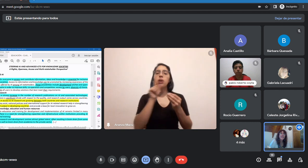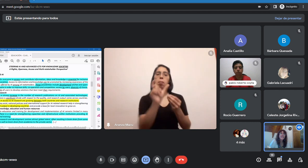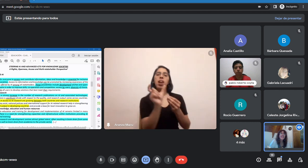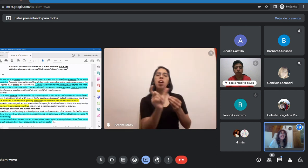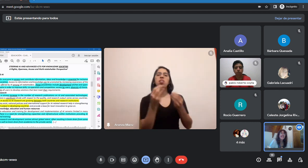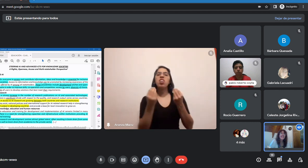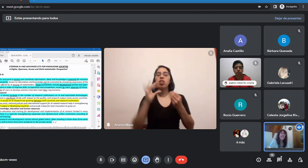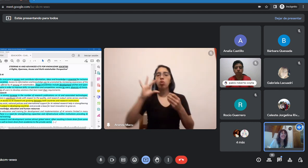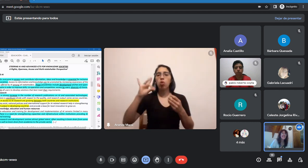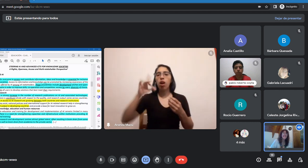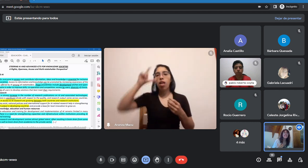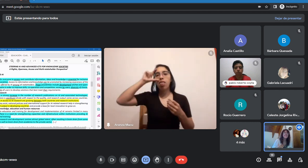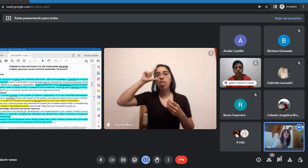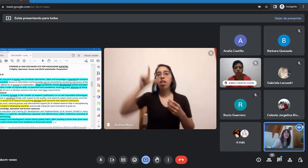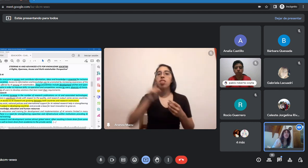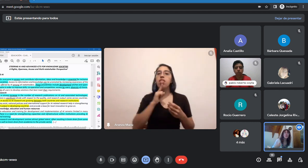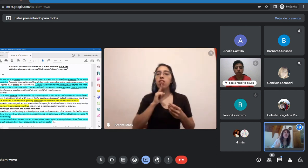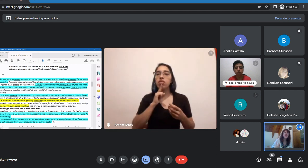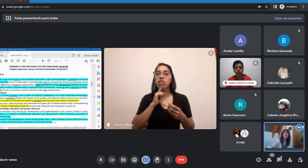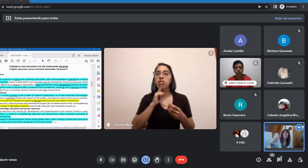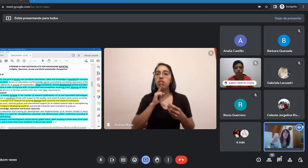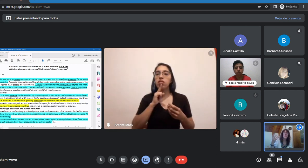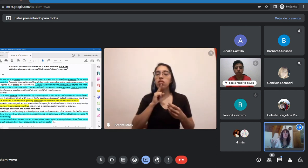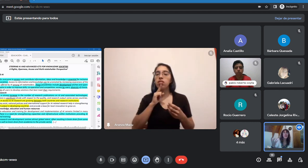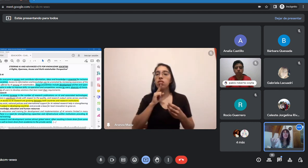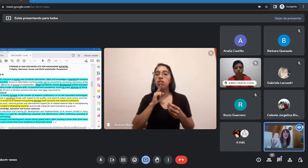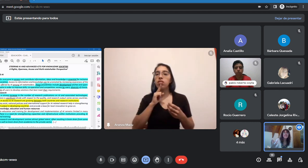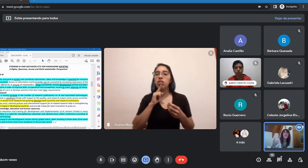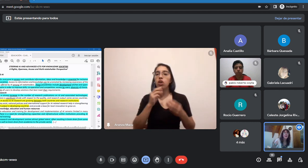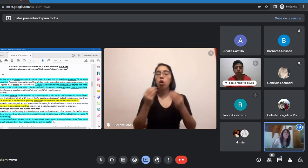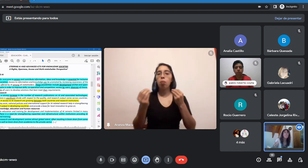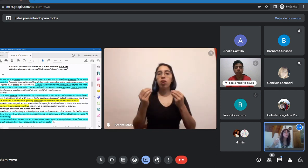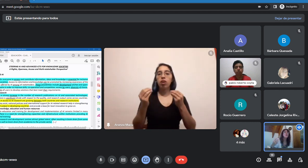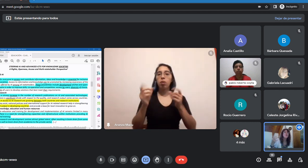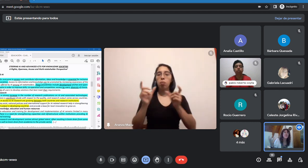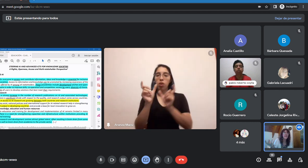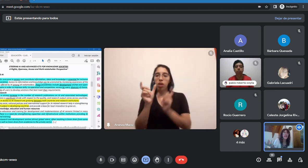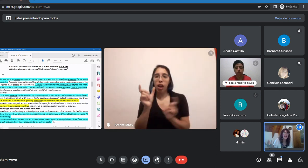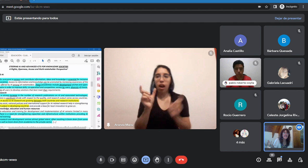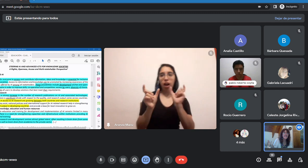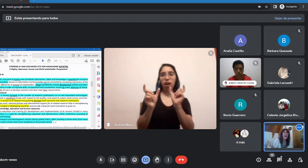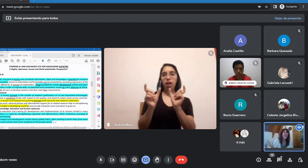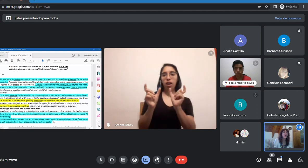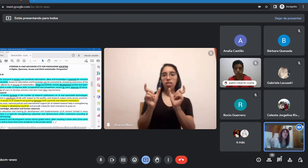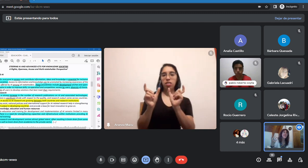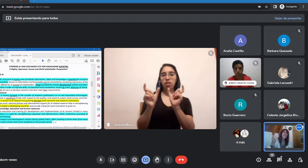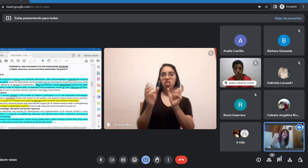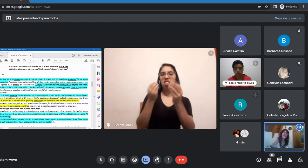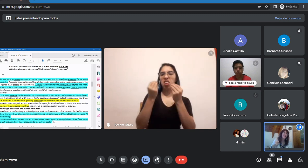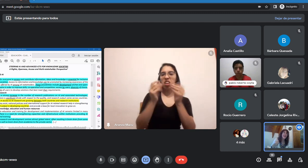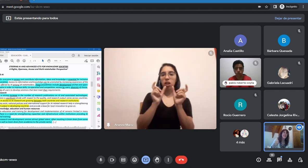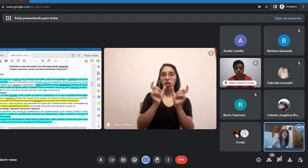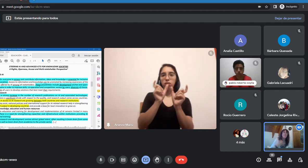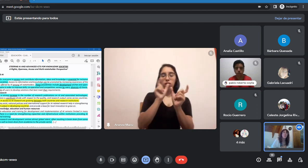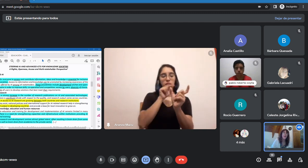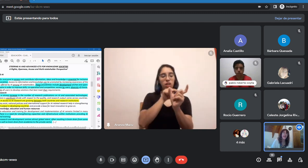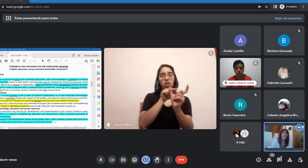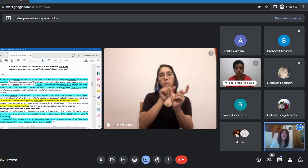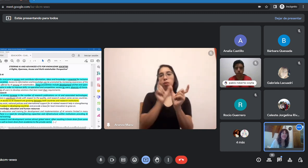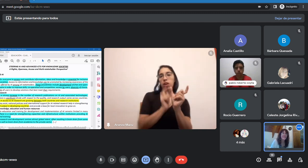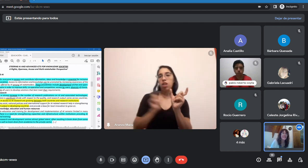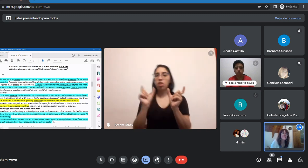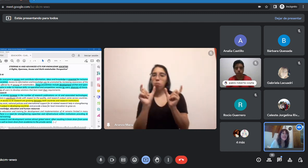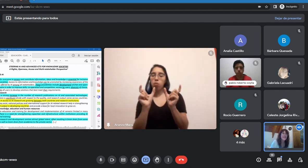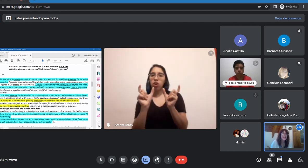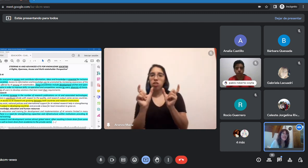porque está delante, te está anticipando o estos o estas, ¿qué? Posibilidades, algo que está cerca y en plural,